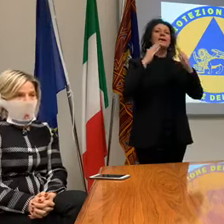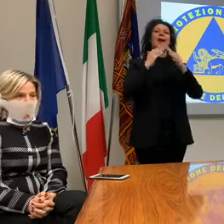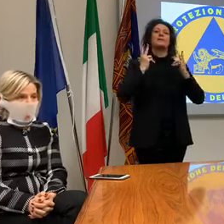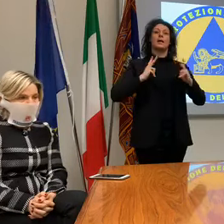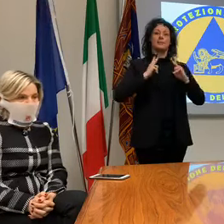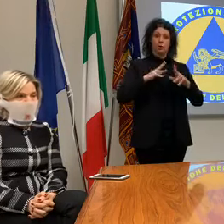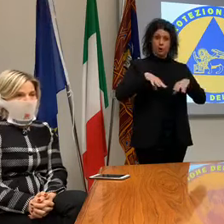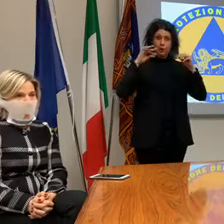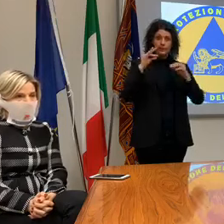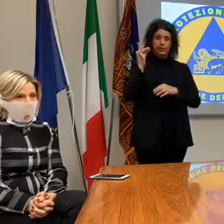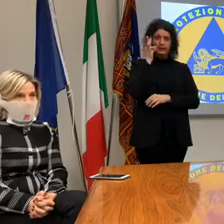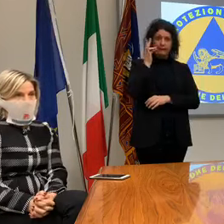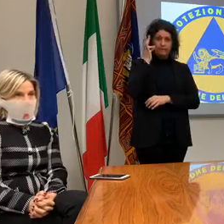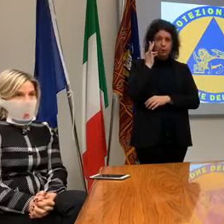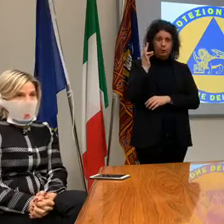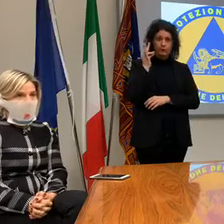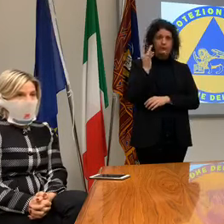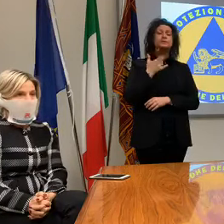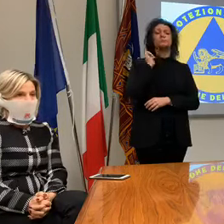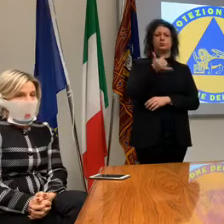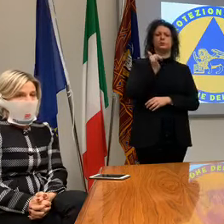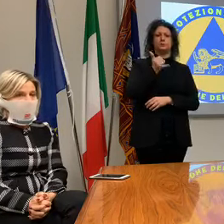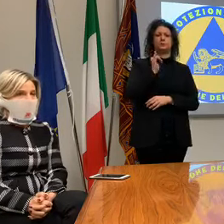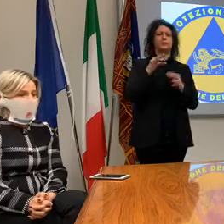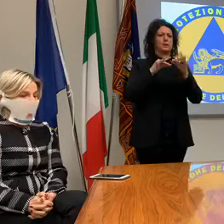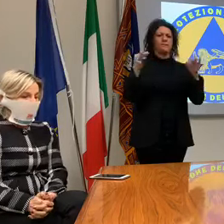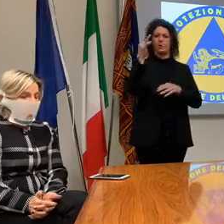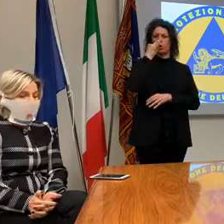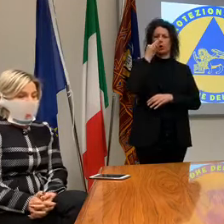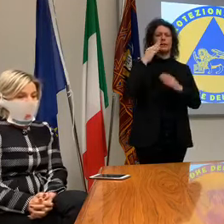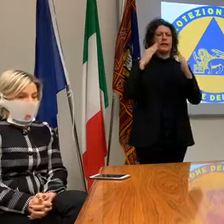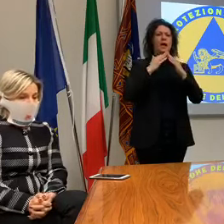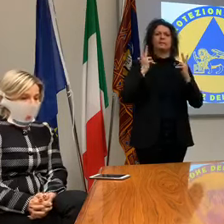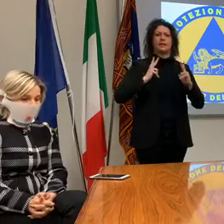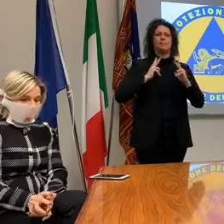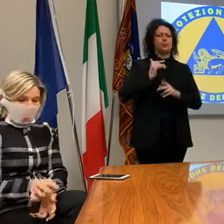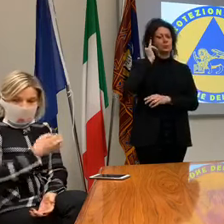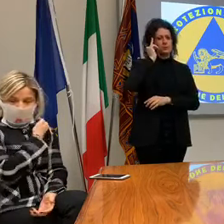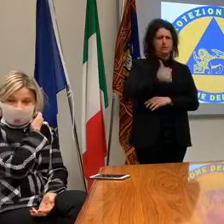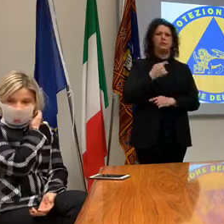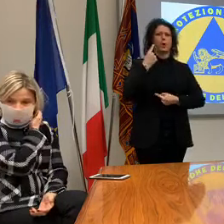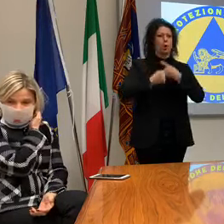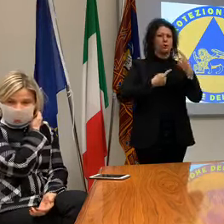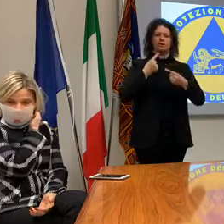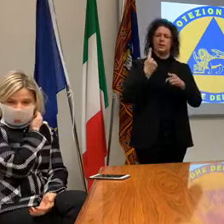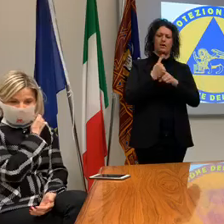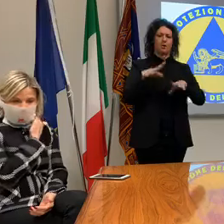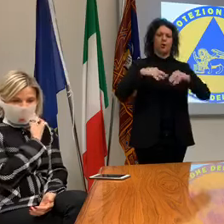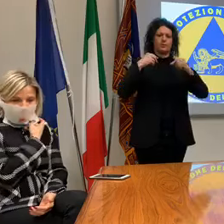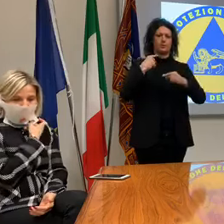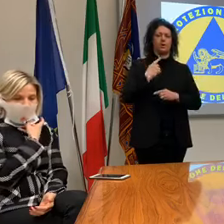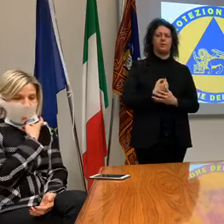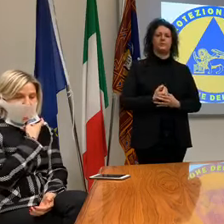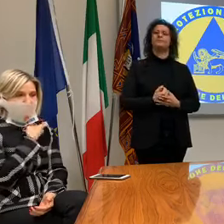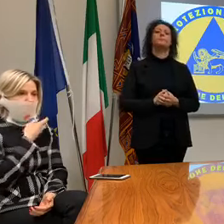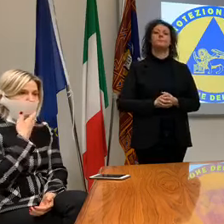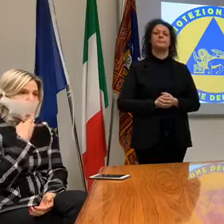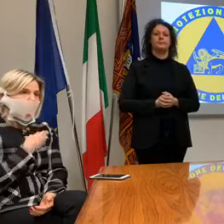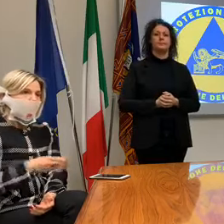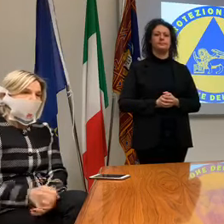senso. Poi Sole Lanzarini mi dà un aggiornamento sulle case di riposo anche oggi. Io avrei l'ultima domanda, che